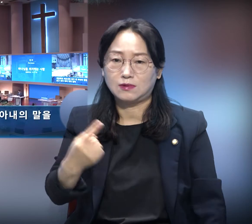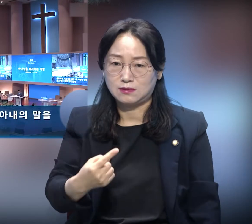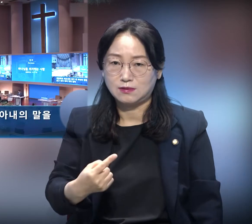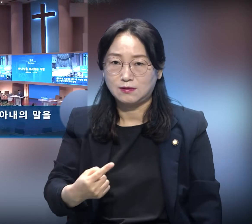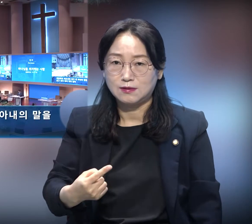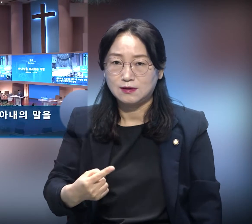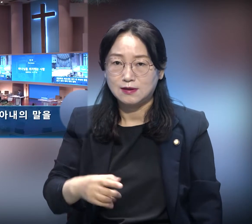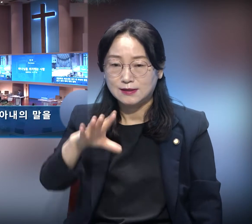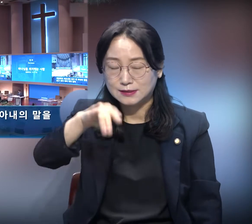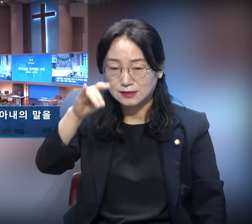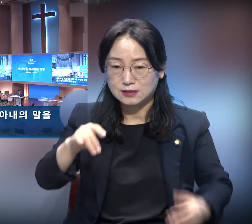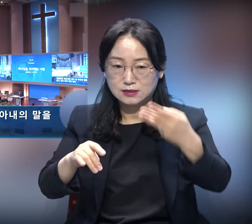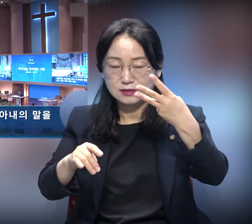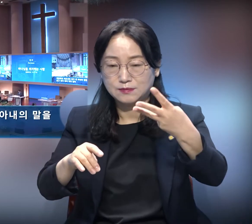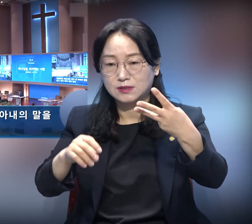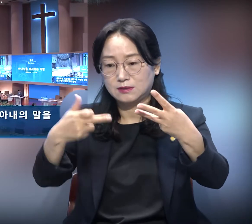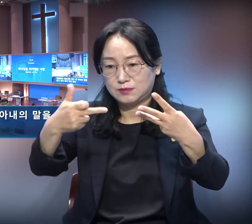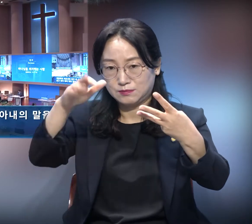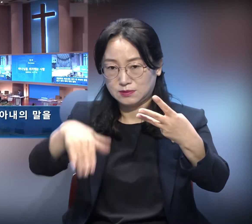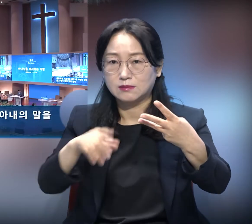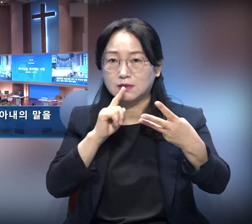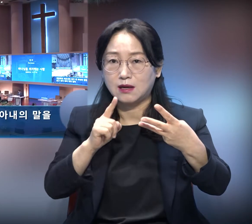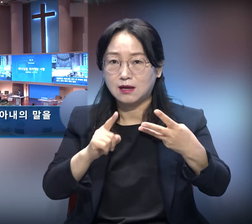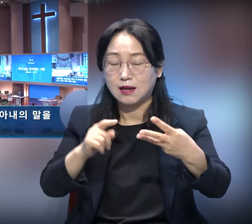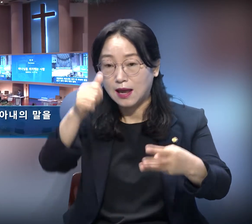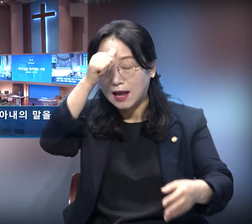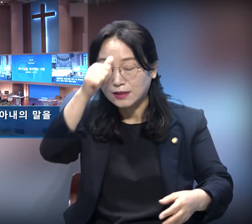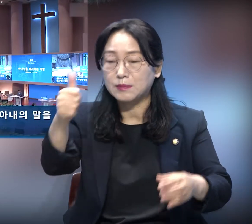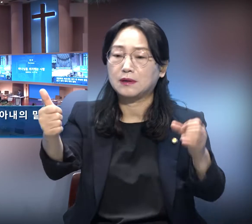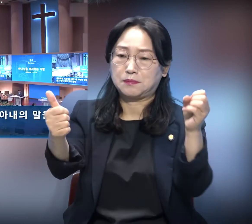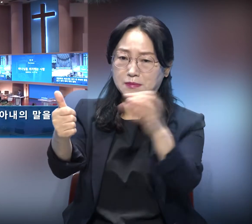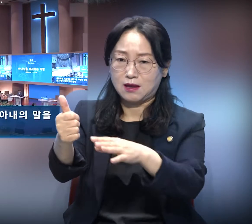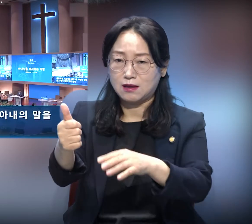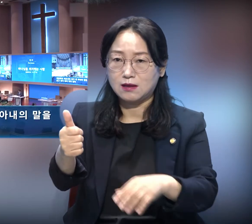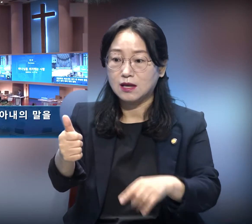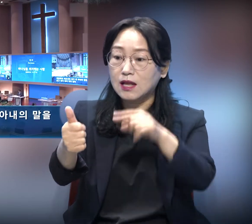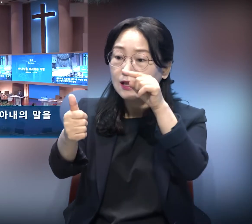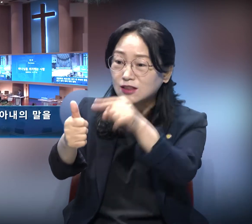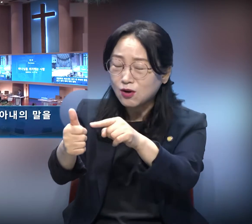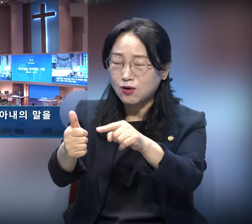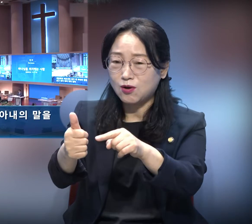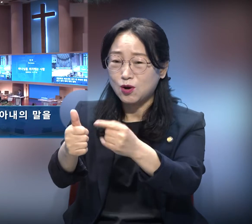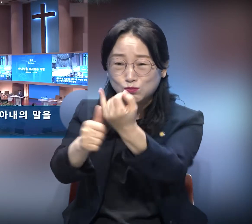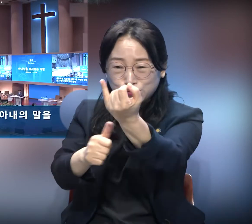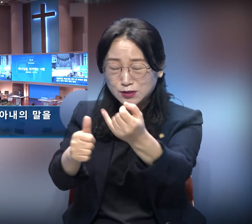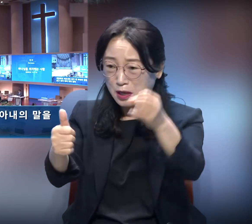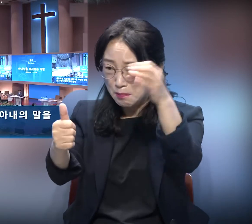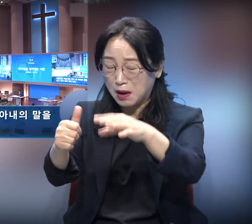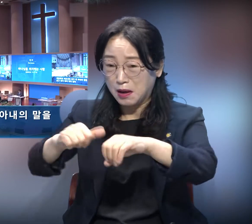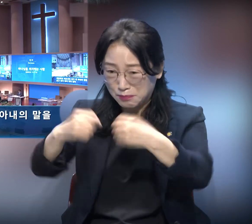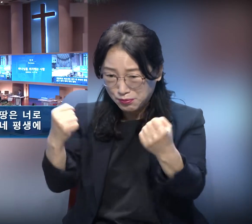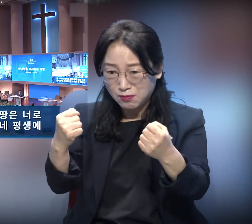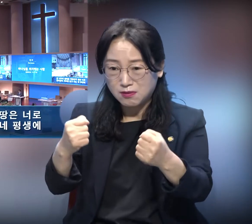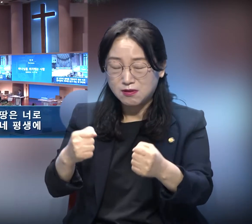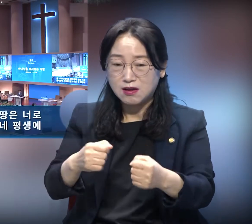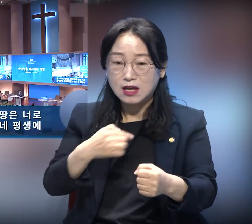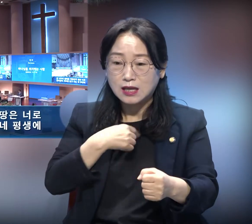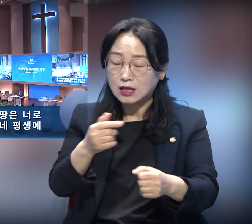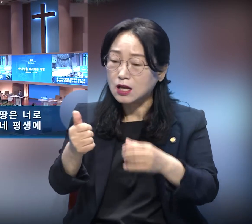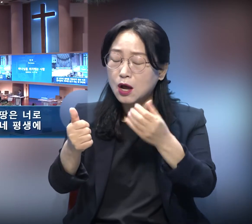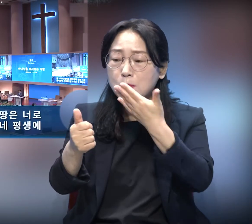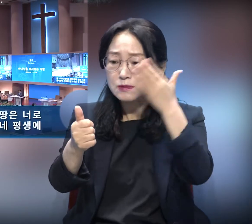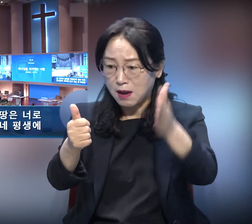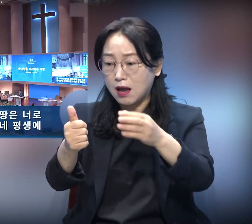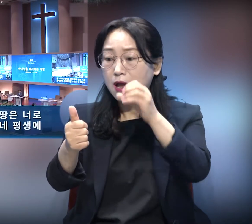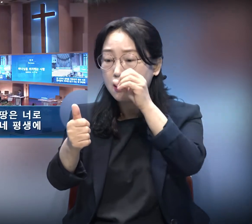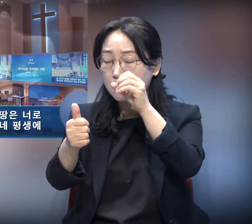창세기 3장 17절로 19절은 설명합니다. 아담에게 이르시되 내가 내 아내의 말을 듣고 내가 내게 먹지 말라 한 나무의